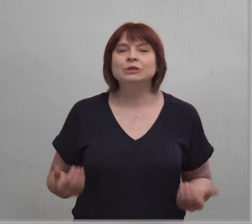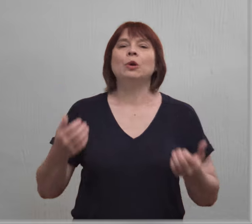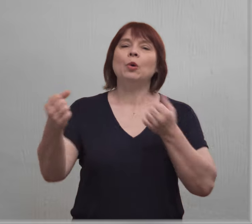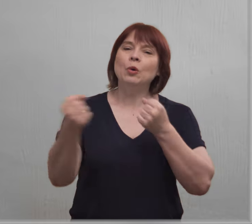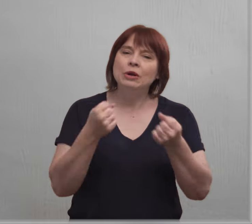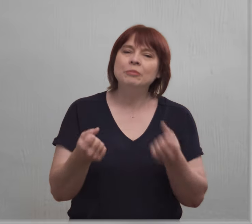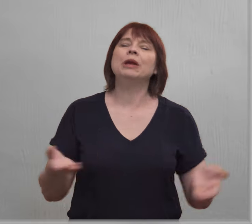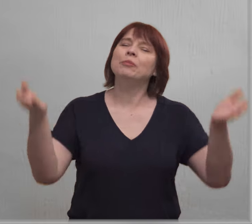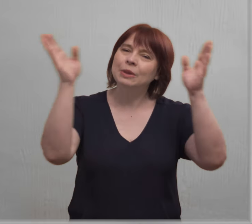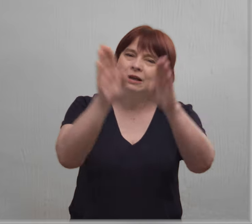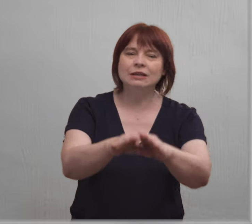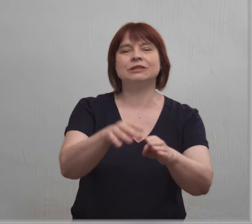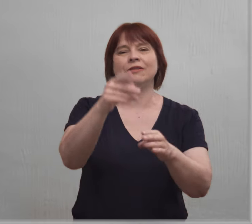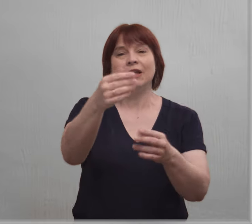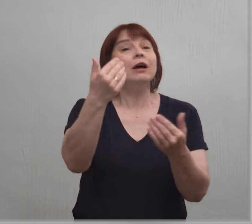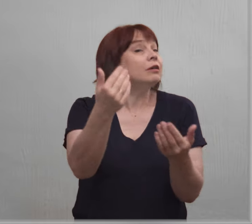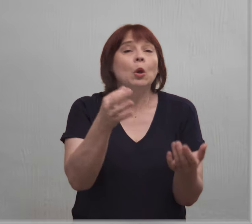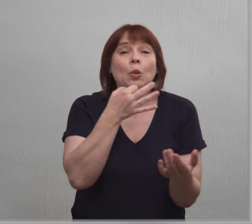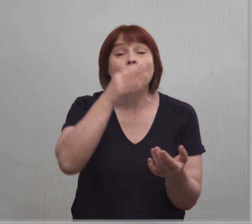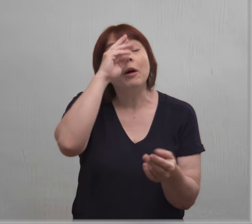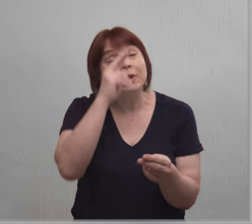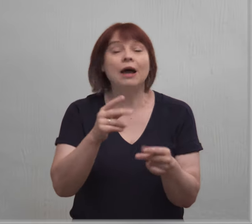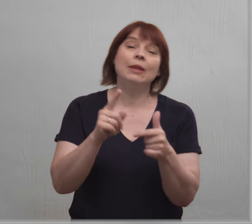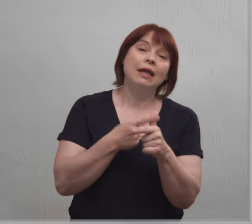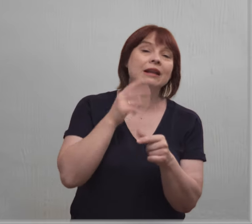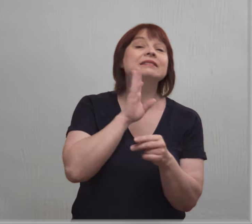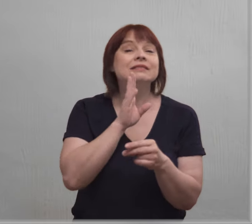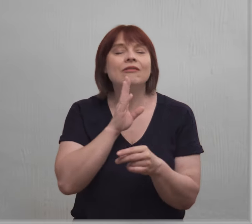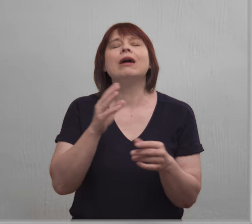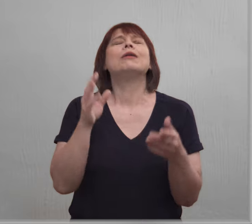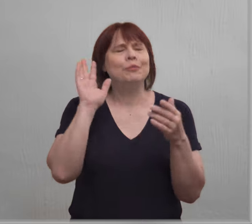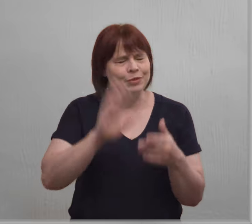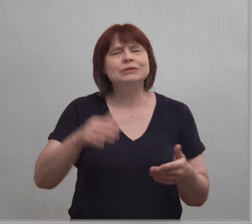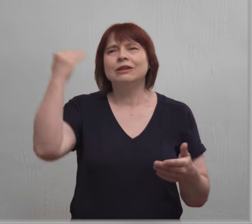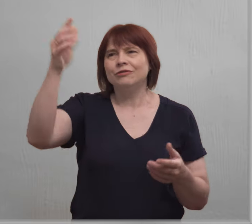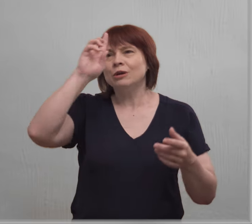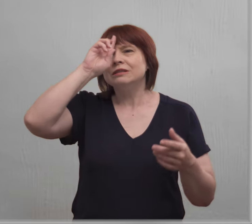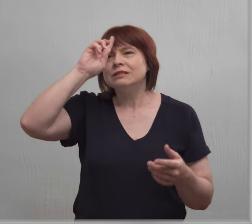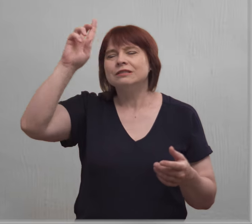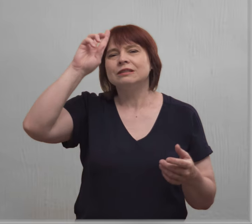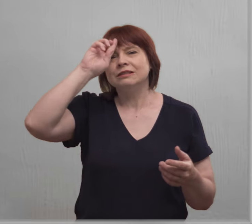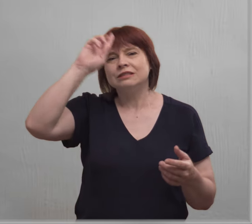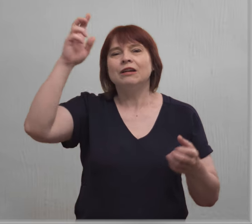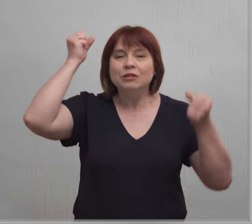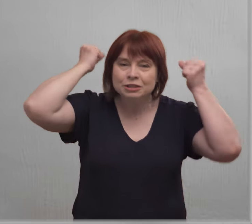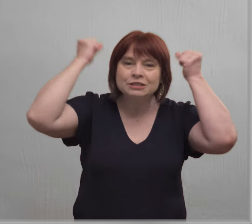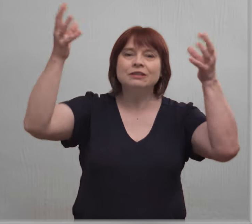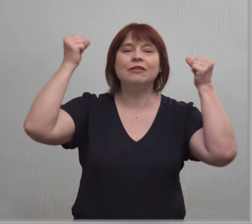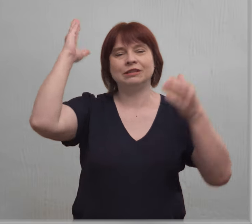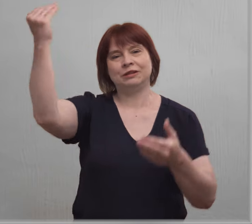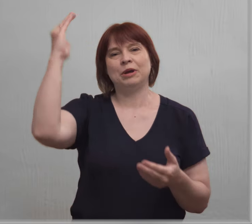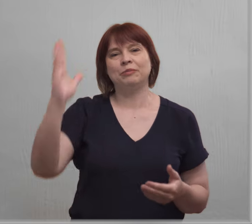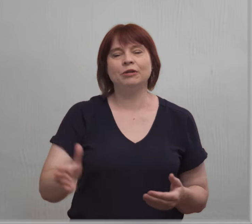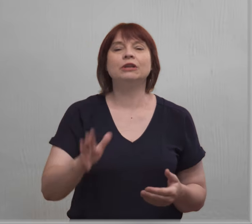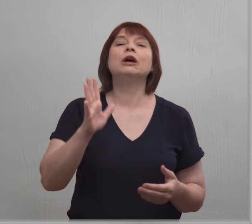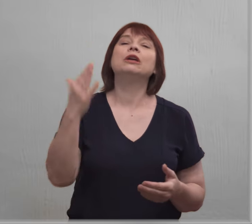нем и в ней, в брате и сестре, Господь, чтобы сегодня Твое царство прославилось, Господь, Боже милостивый, и милость Твоя